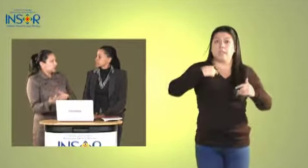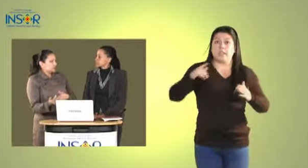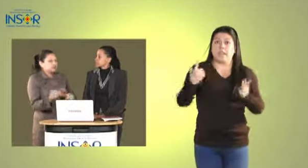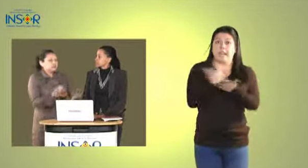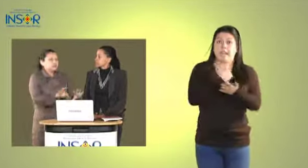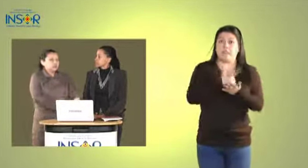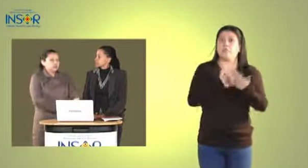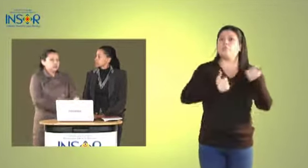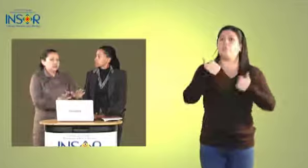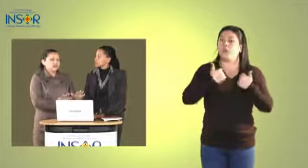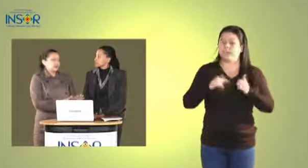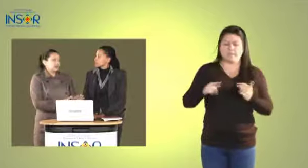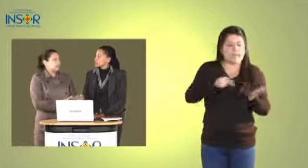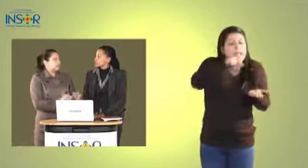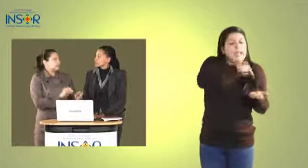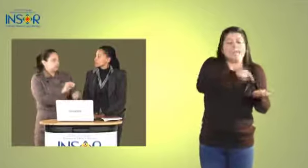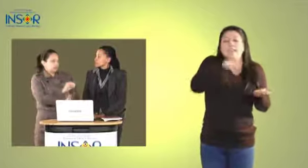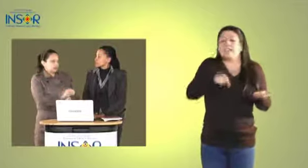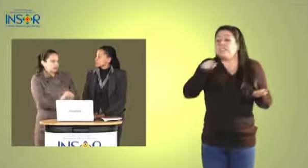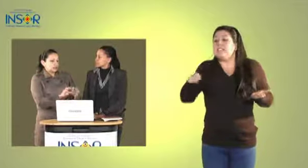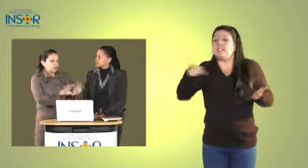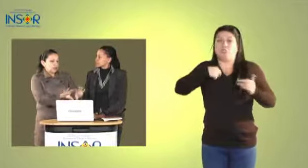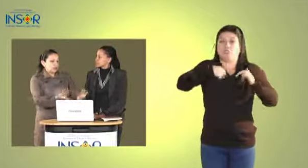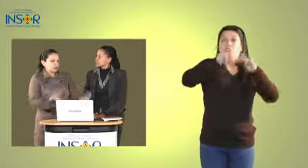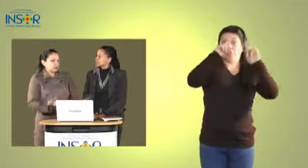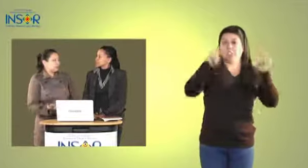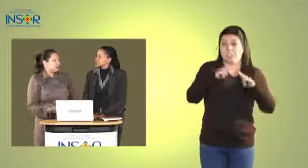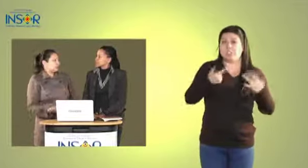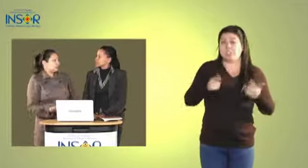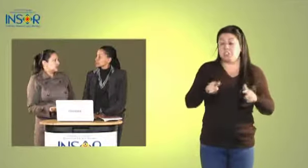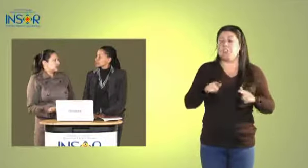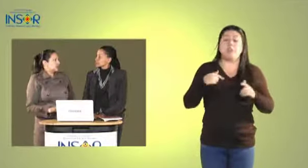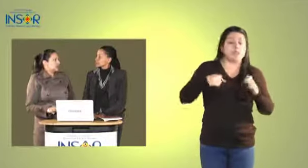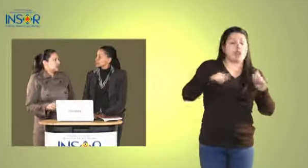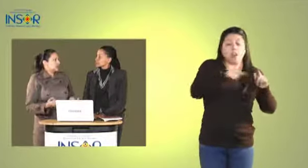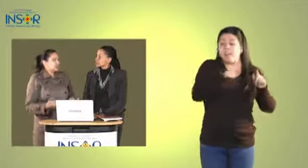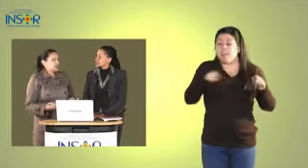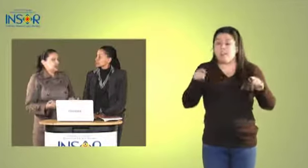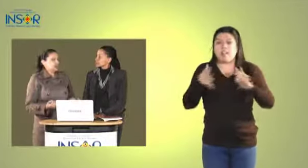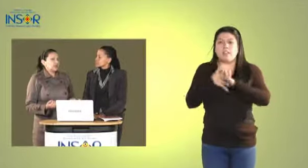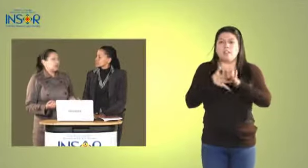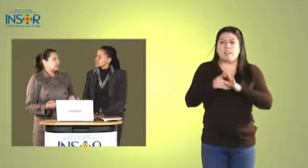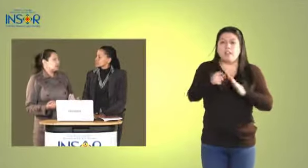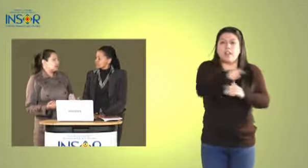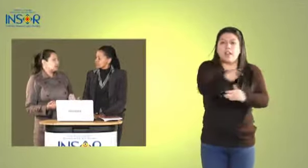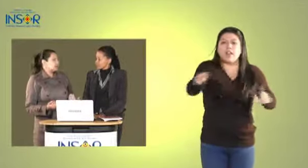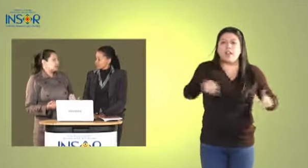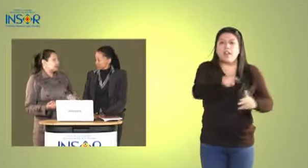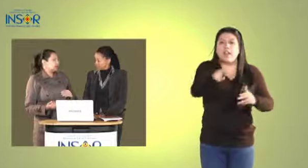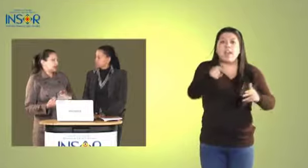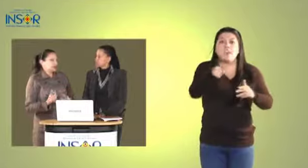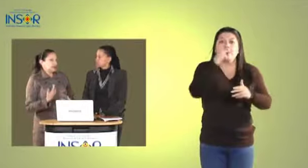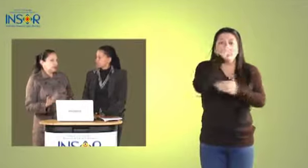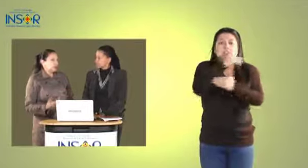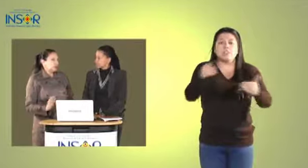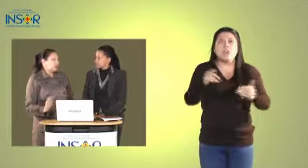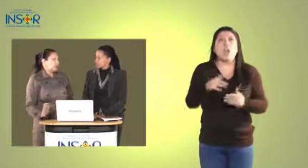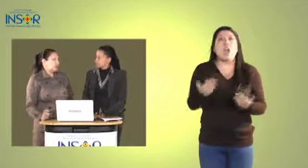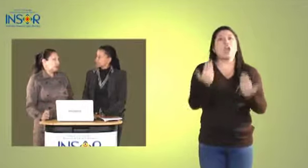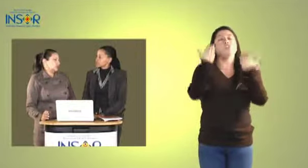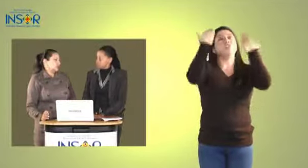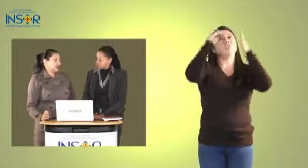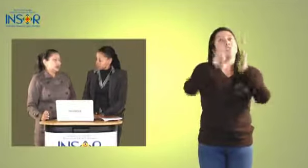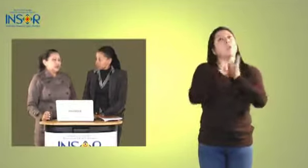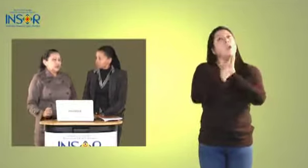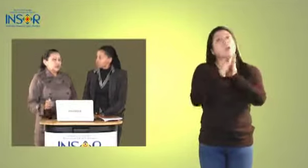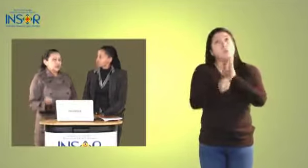libro, acá también encontré, en internet encontré, busqué por tal lado, aquí encontré la información, para que ellos vean que la lengua escrita es útil, para que vean que tiene una